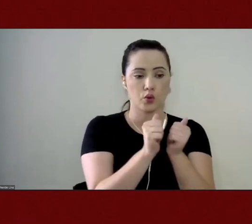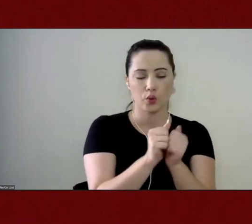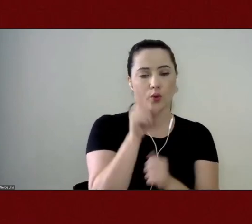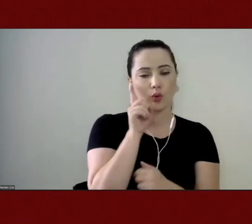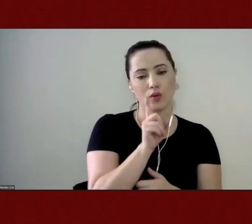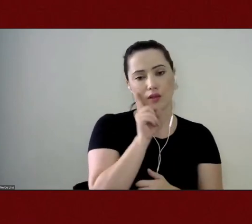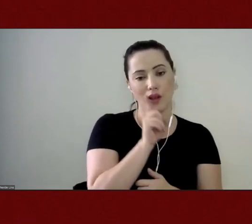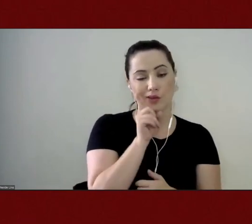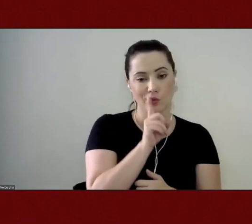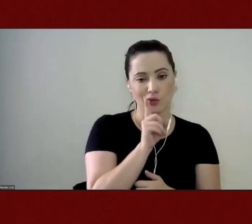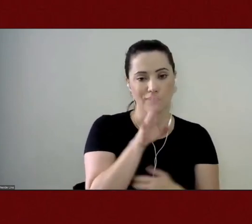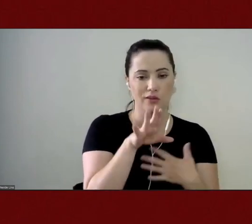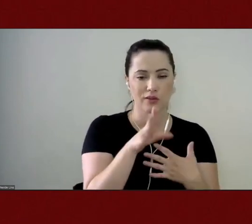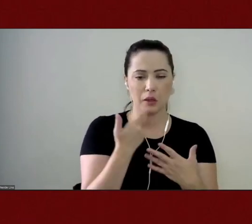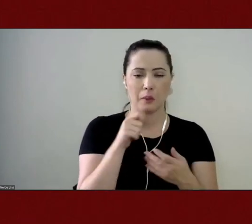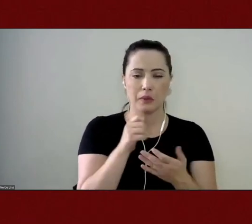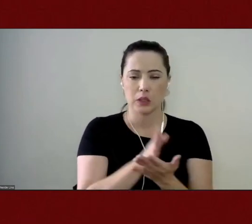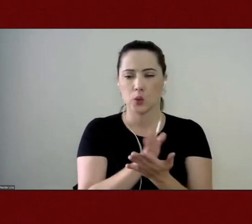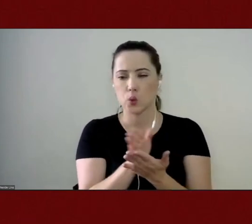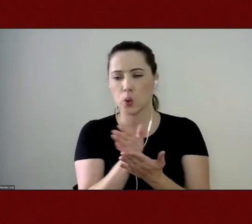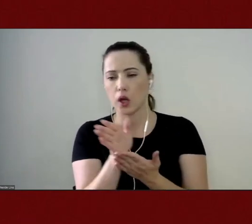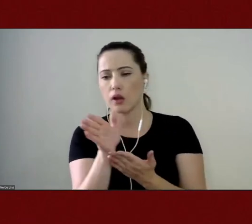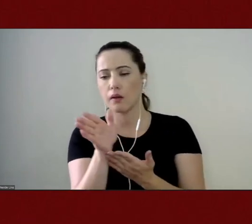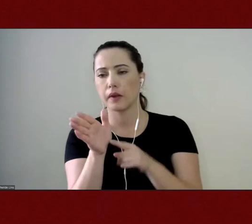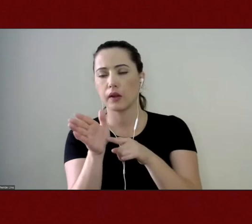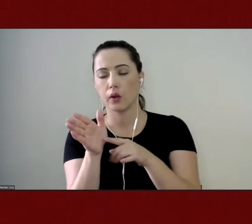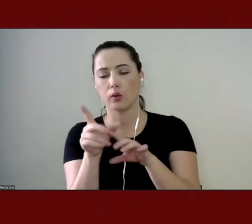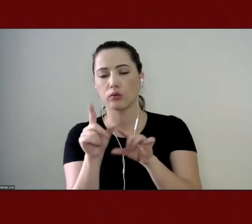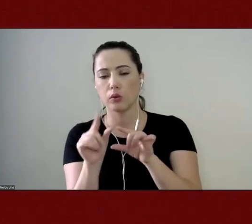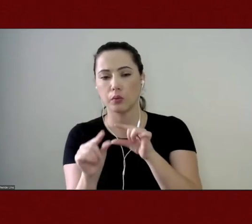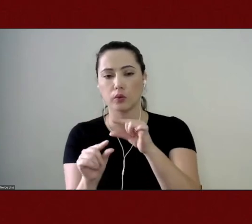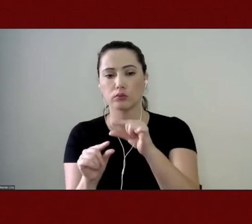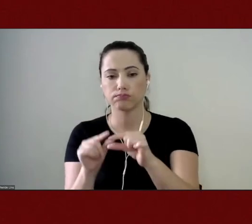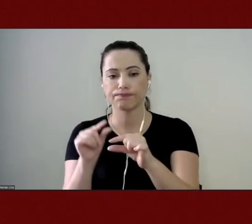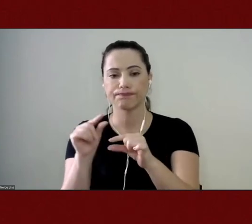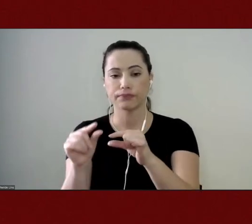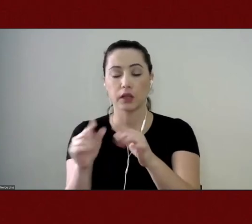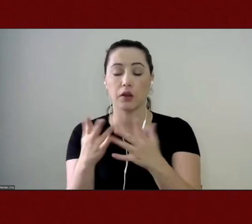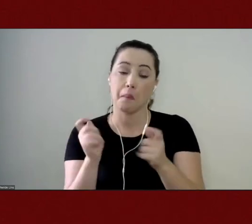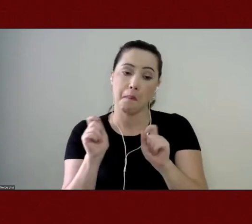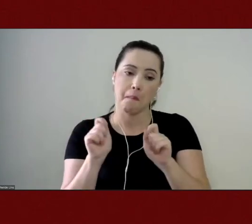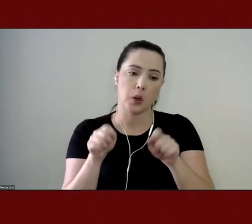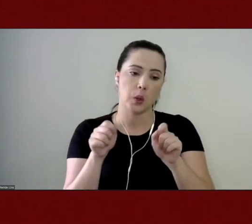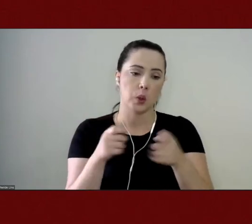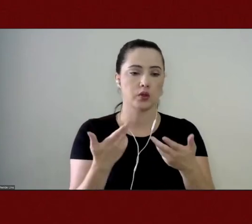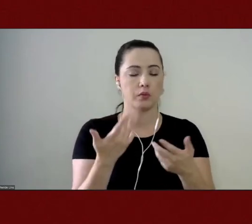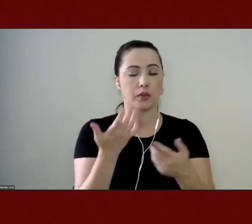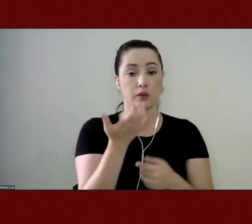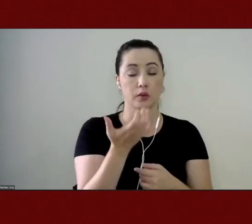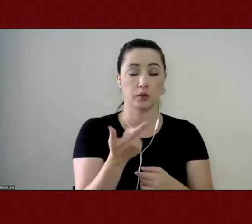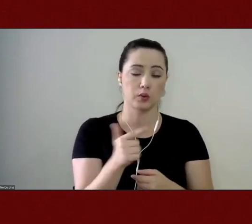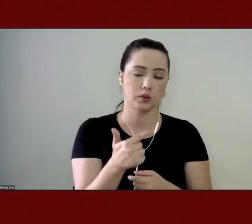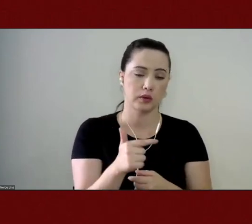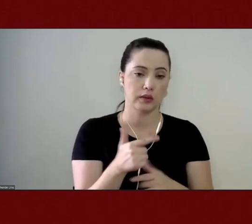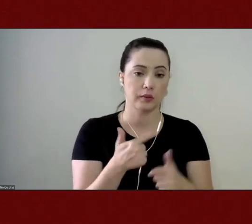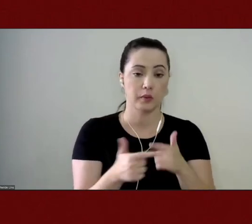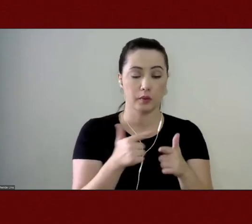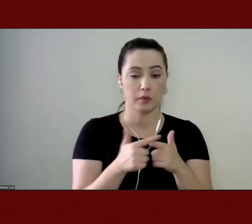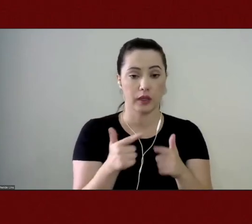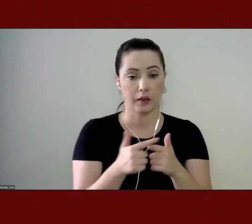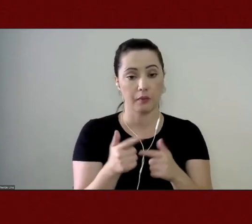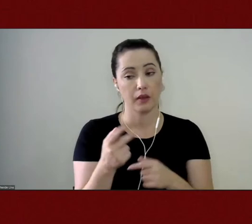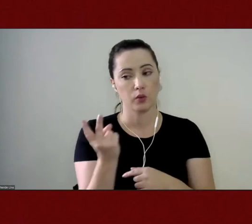linha gradualista e moderada também é uma contribuição para não desestabilizar os equilíbrios entre as superpotências.